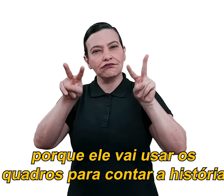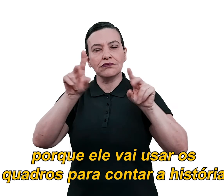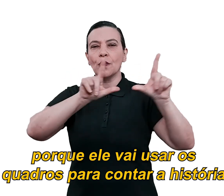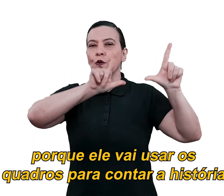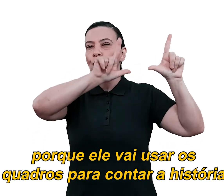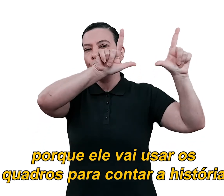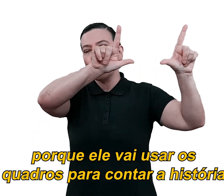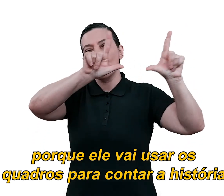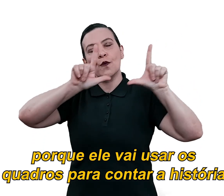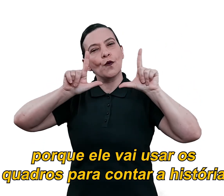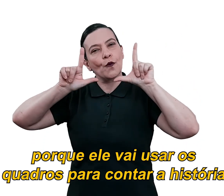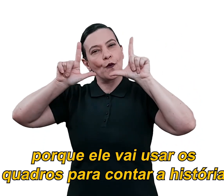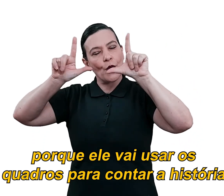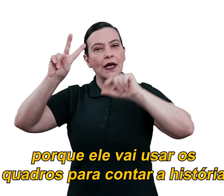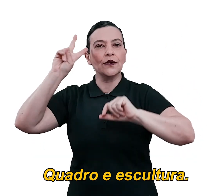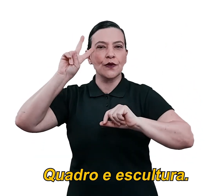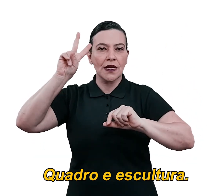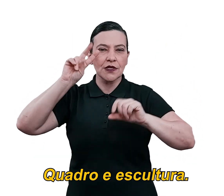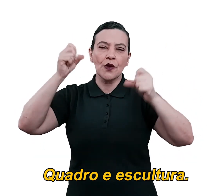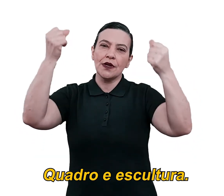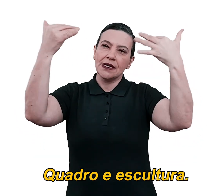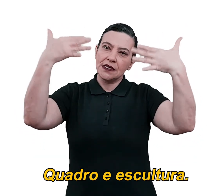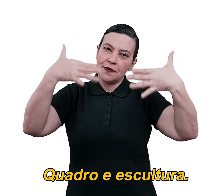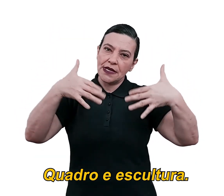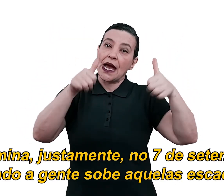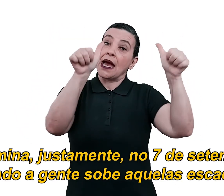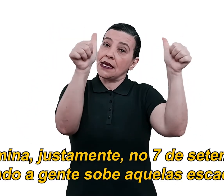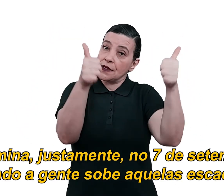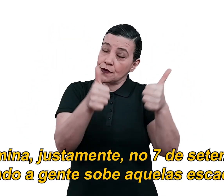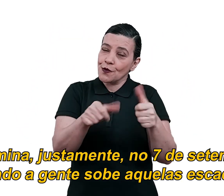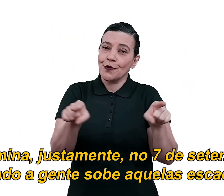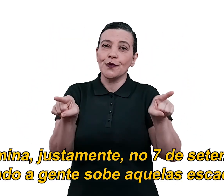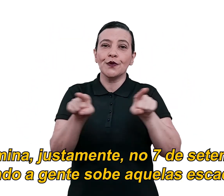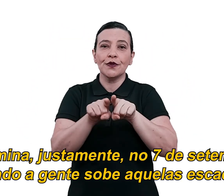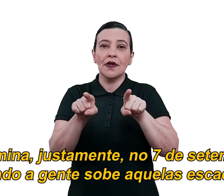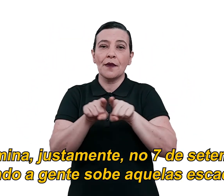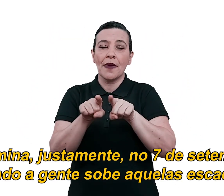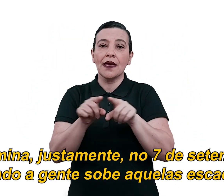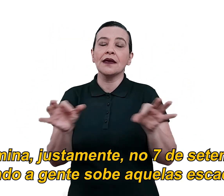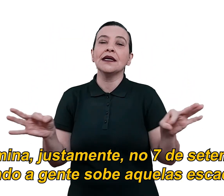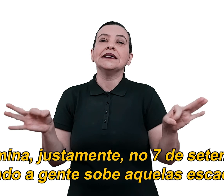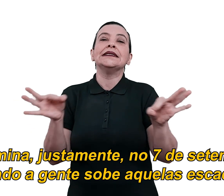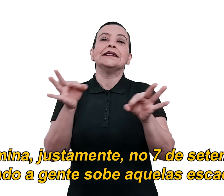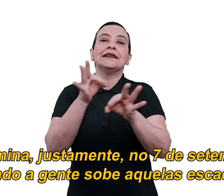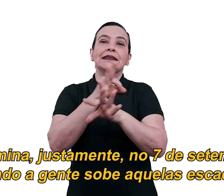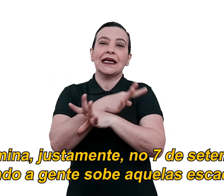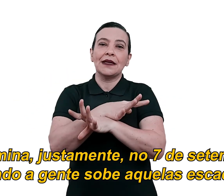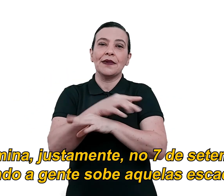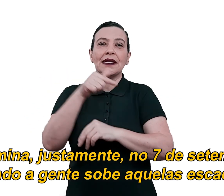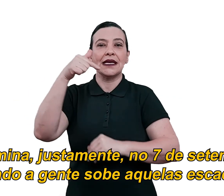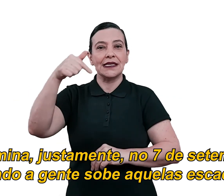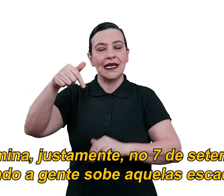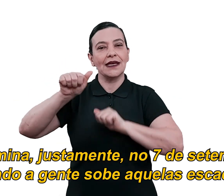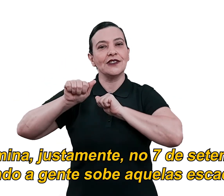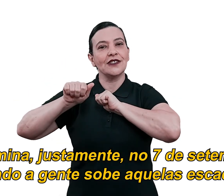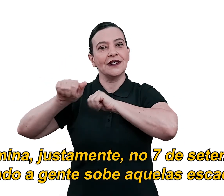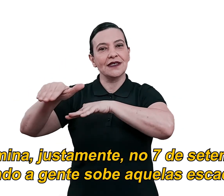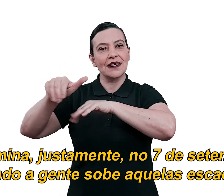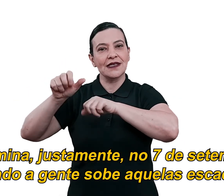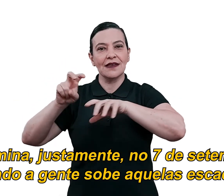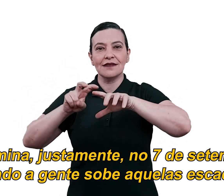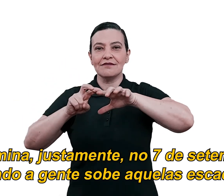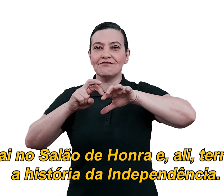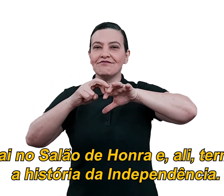os quadros para contar a história, quadro e escultura, né? Termina justamente no 7 de setembro, quando a gente sobe